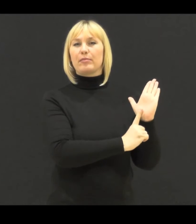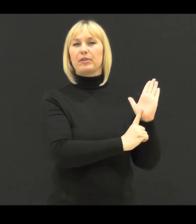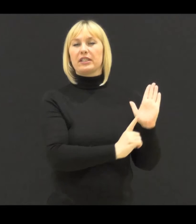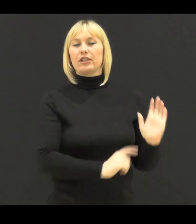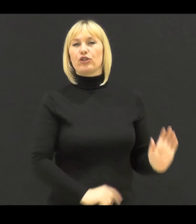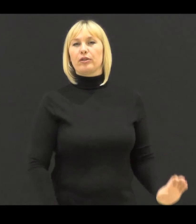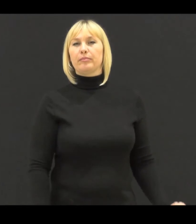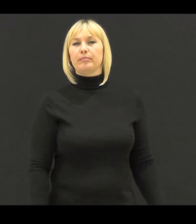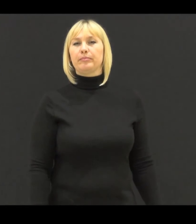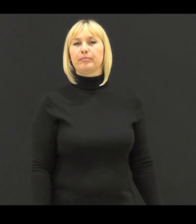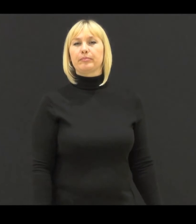Șaisprezece.